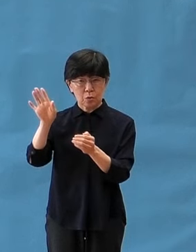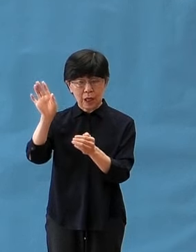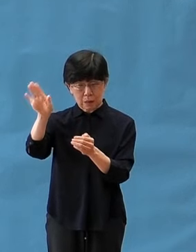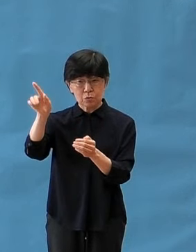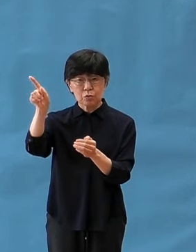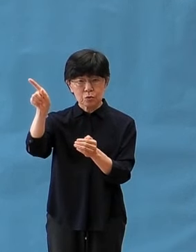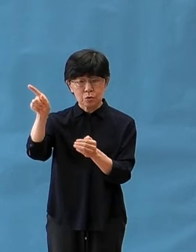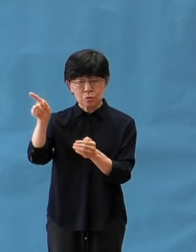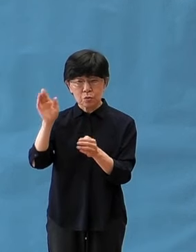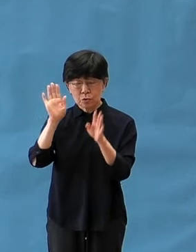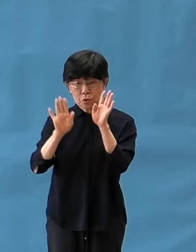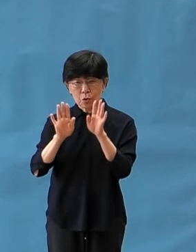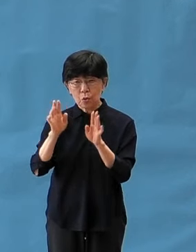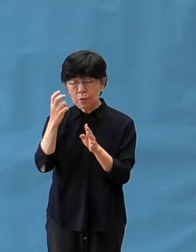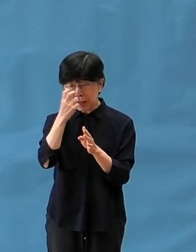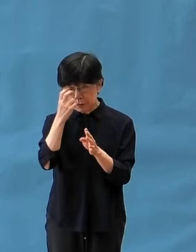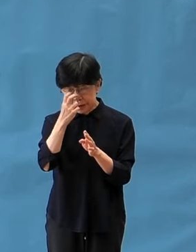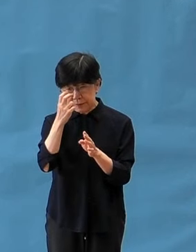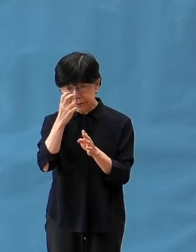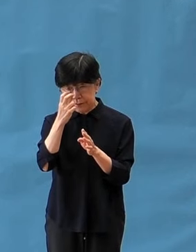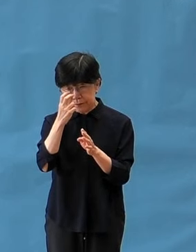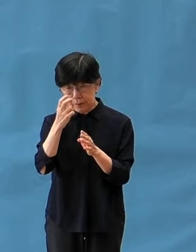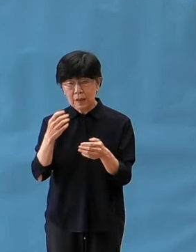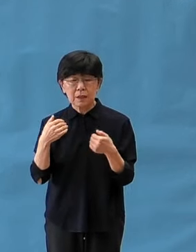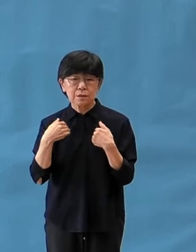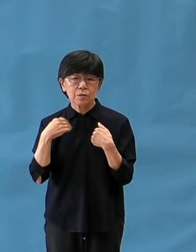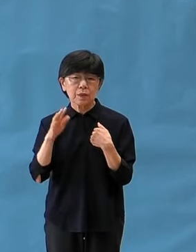視していくしかないということであります。